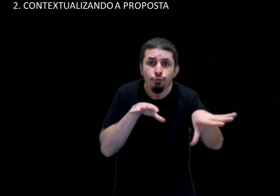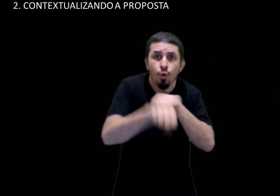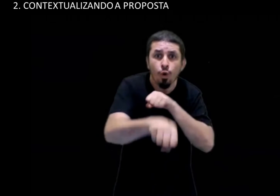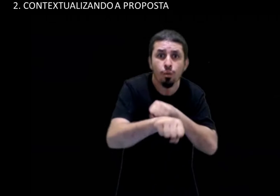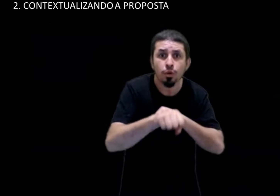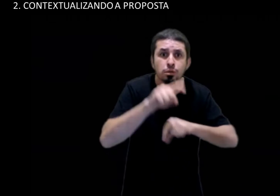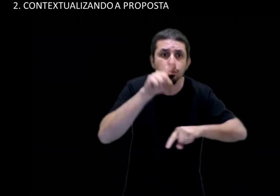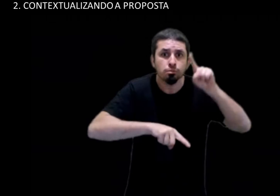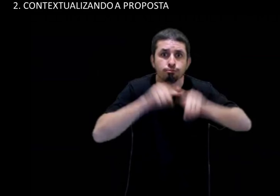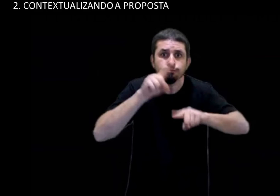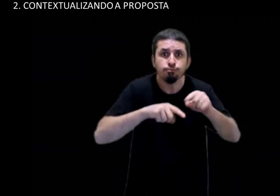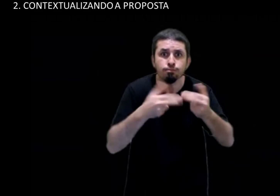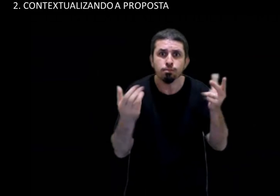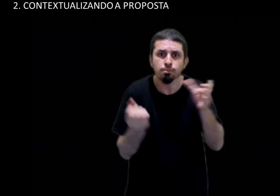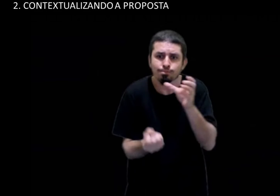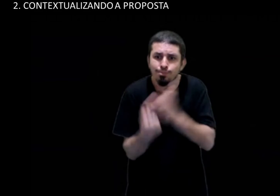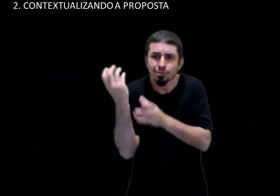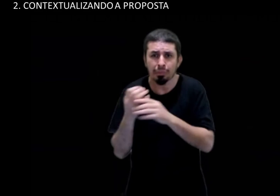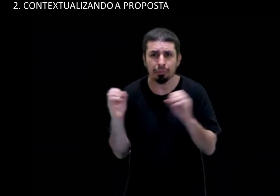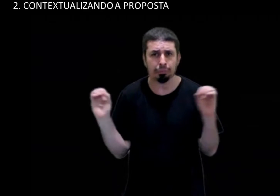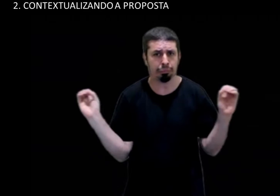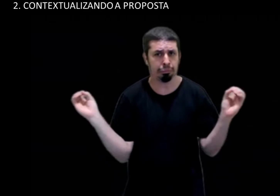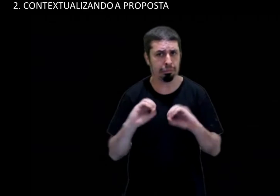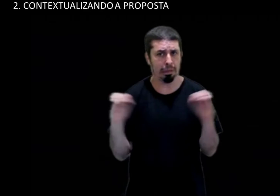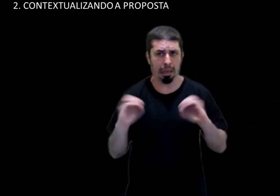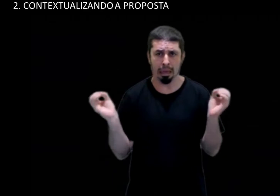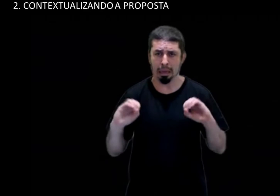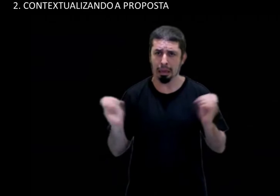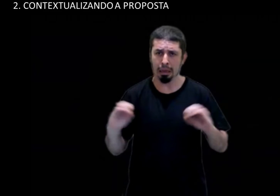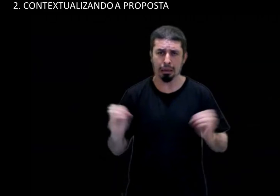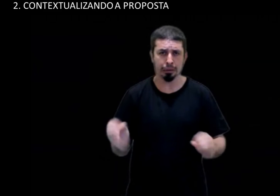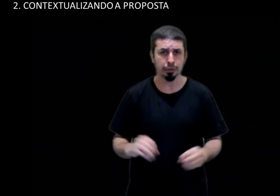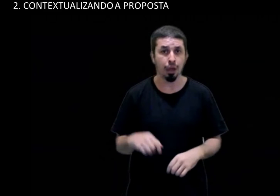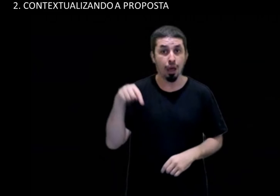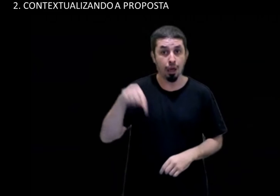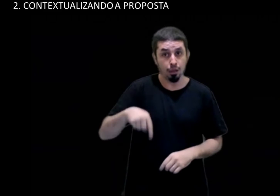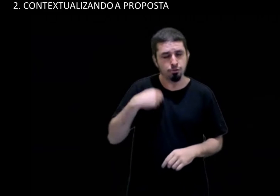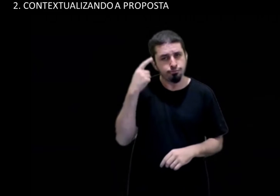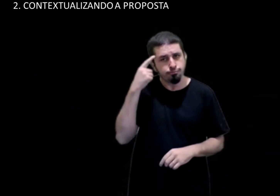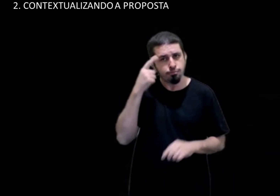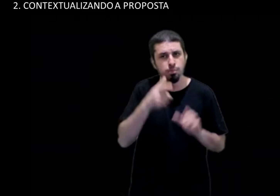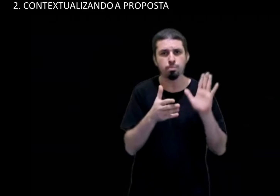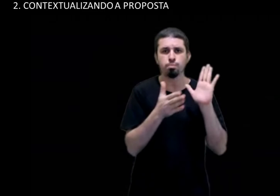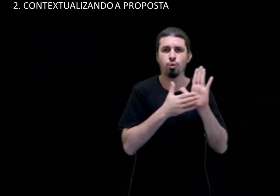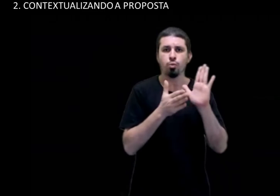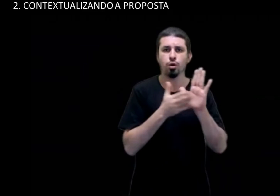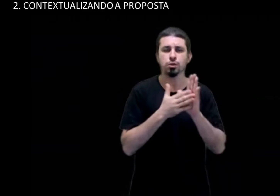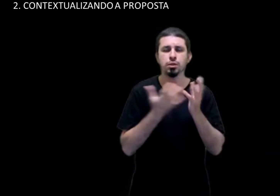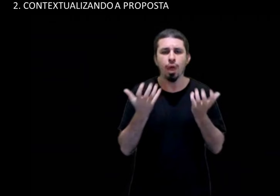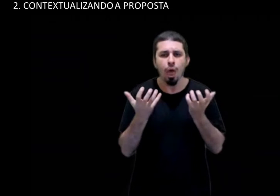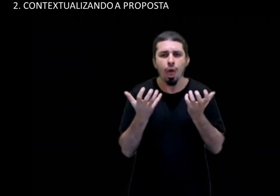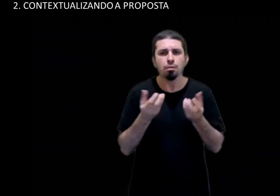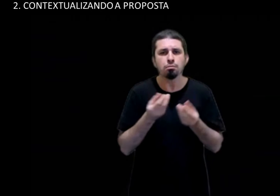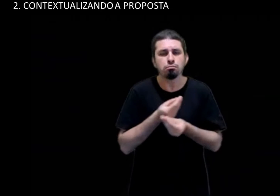um objeto construído. Nesta proposta, pretende-se preencher esta lacuna de